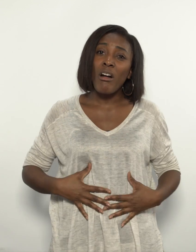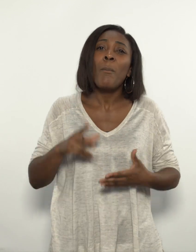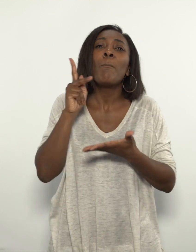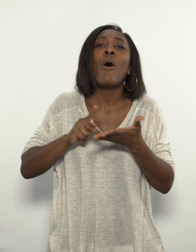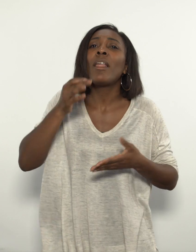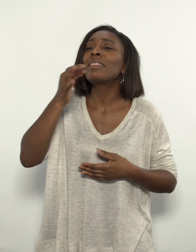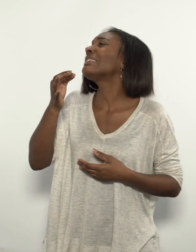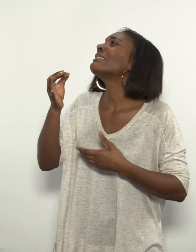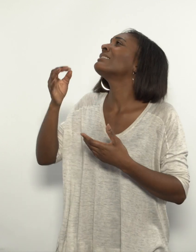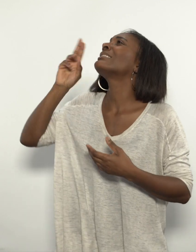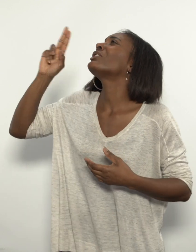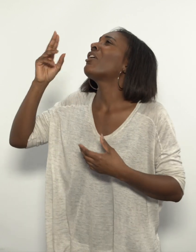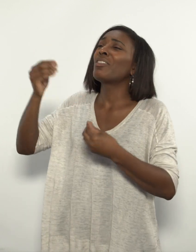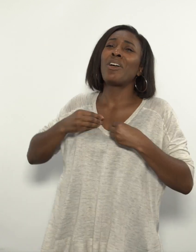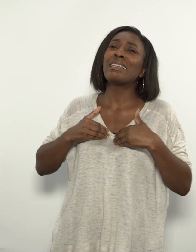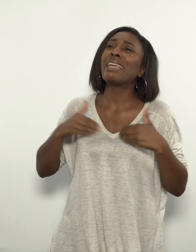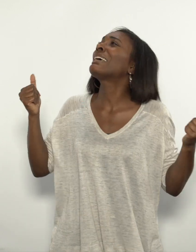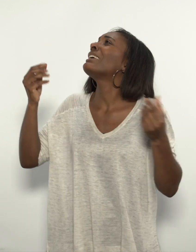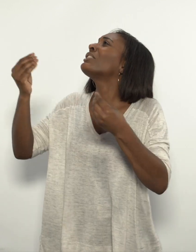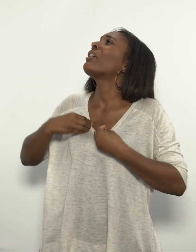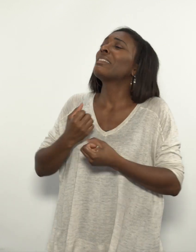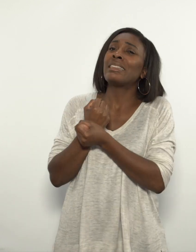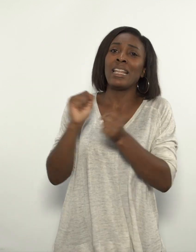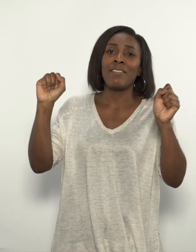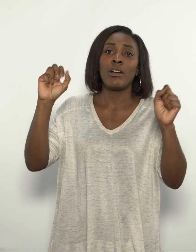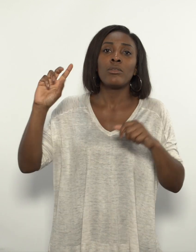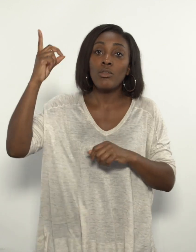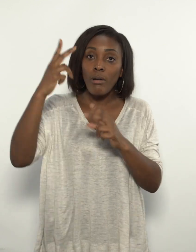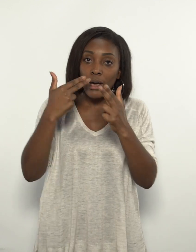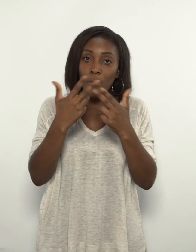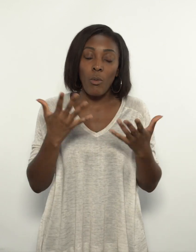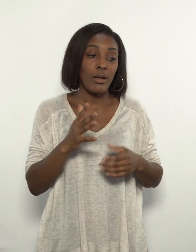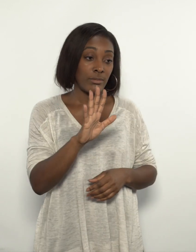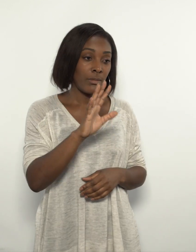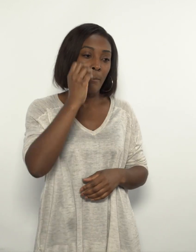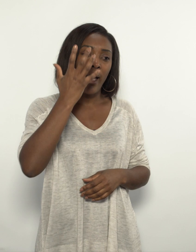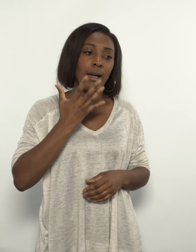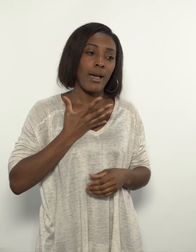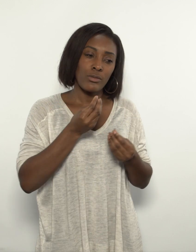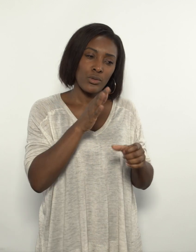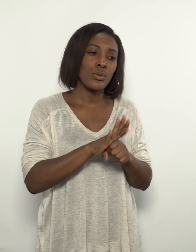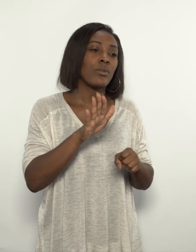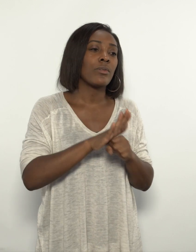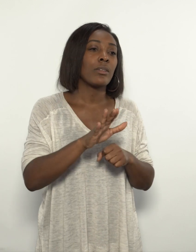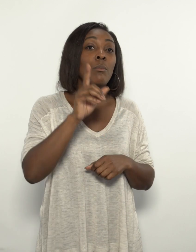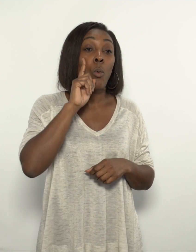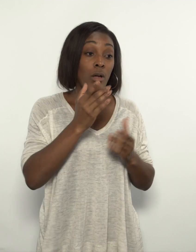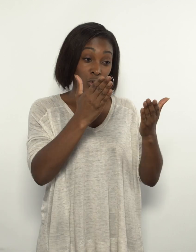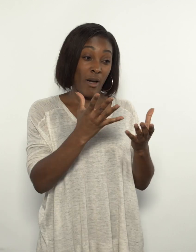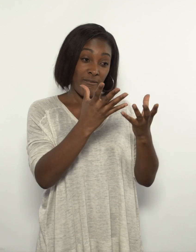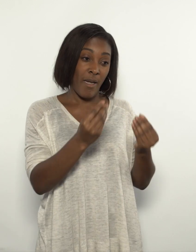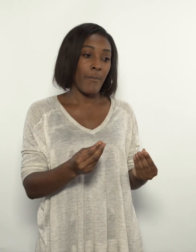va dire à Dieu, Seigneur, guéris-moi, Seigneur, délivre-moi. Et Dieu va lui répondre, ma grâce te suffit, car ma